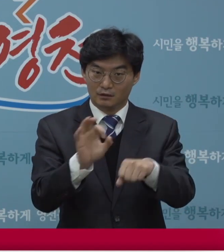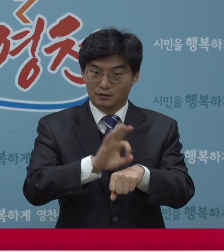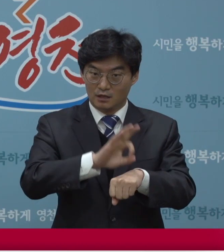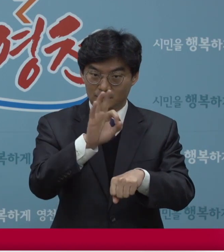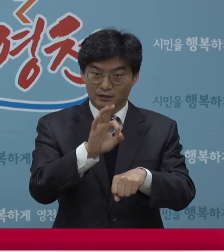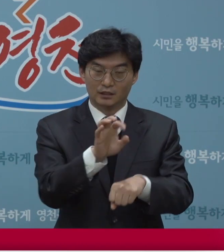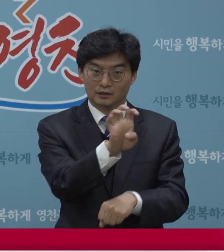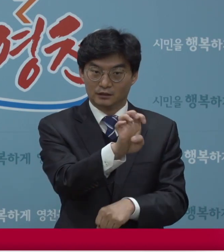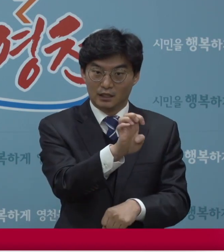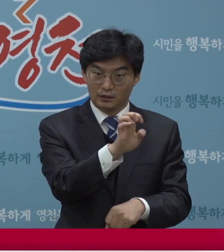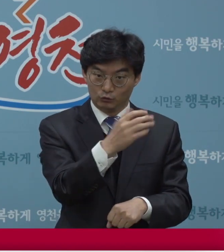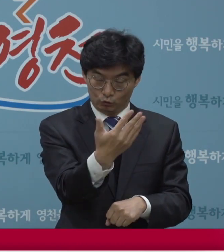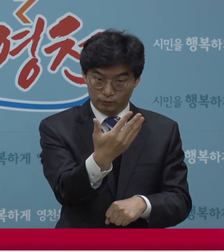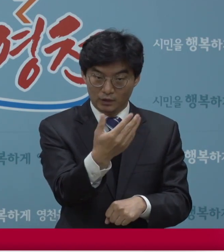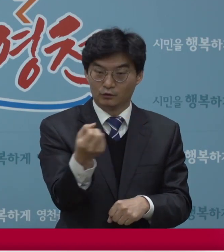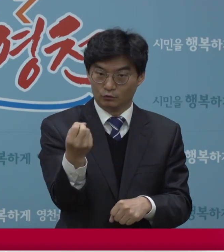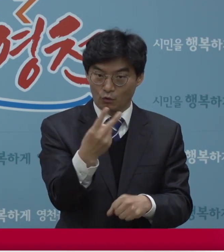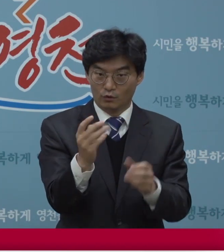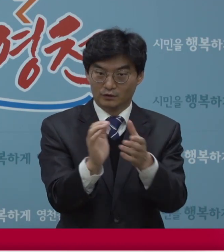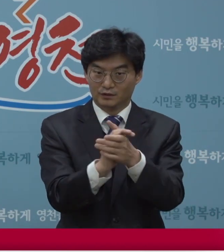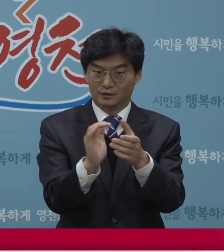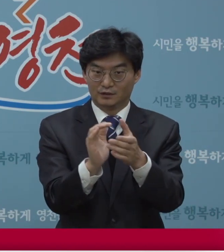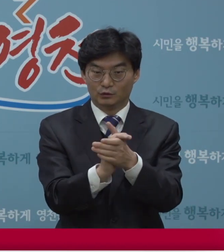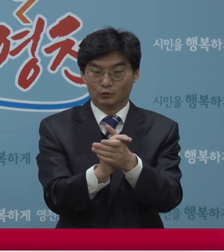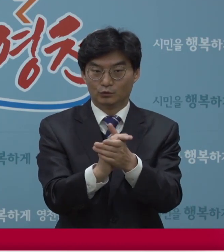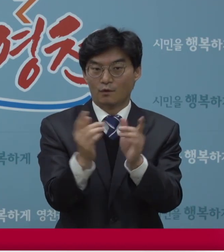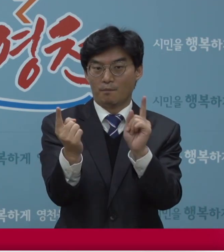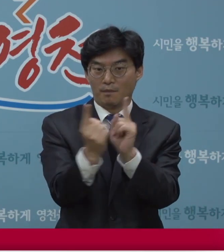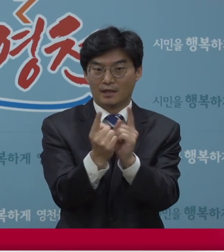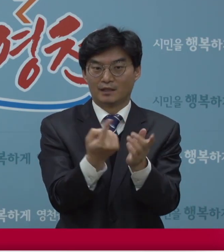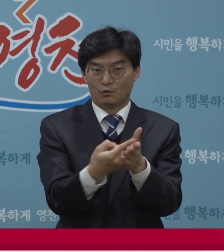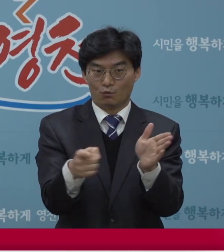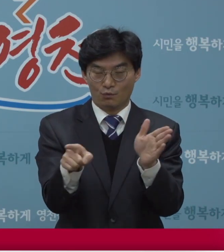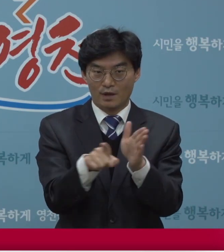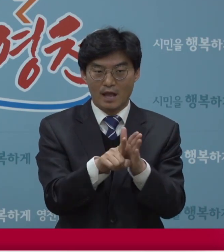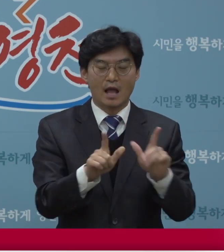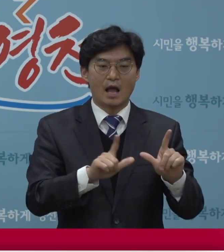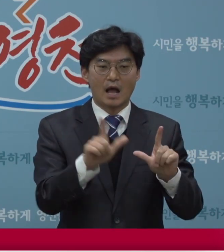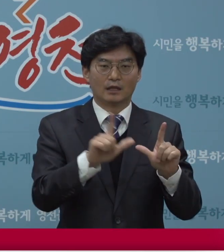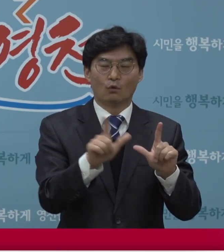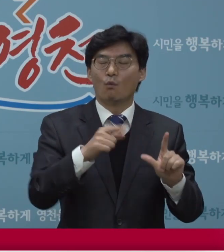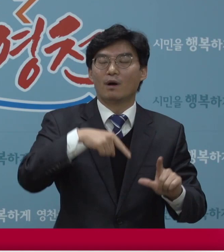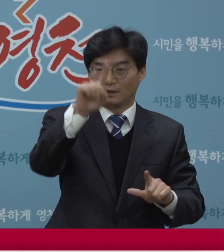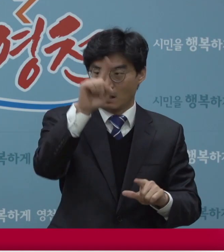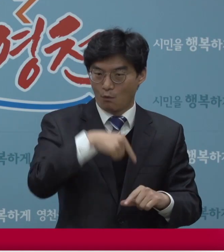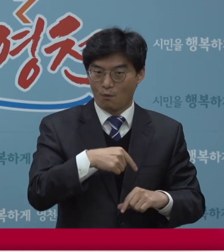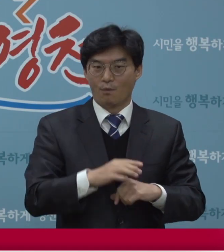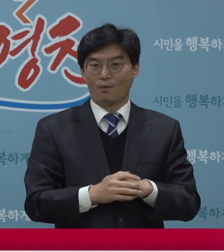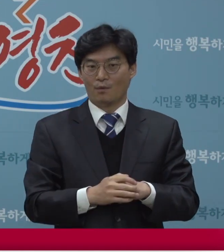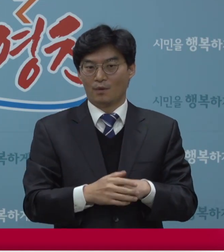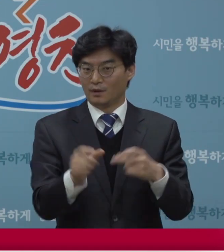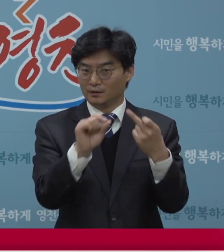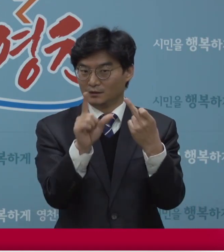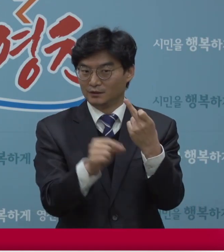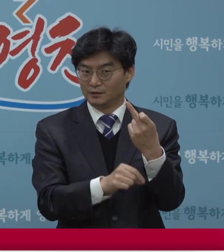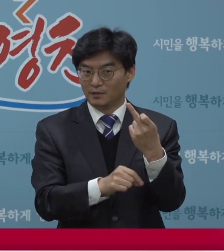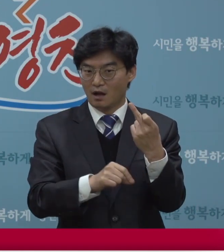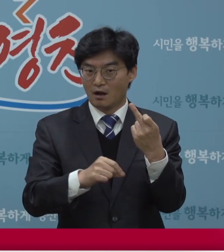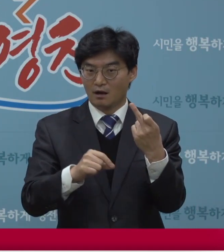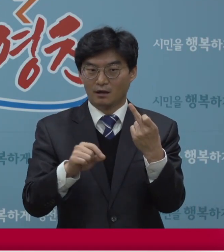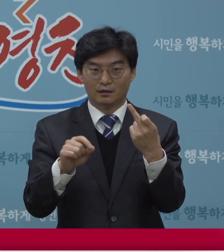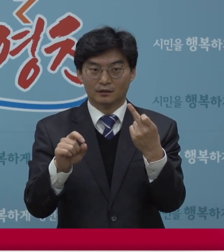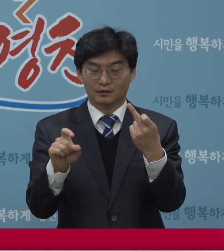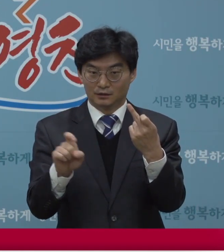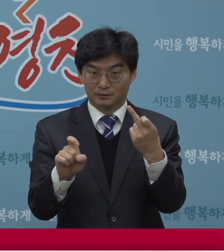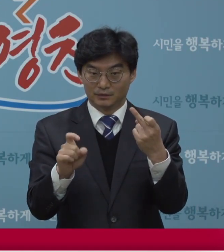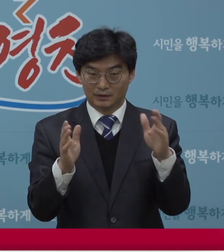49번 확진자와 시인 S모 씨를 만나기 위해서 안동을 다녀왔고 12월 12일까지